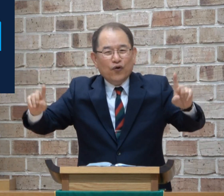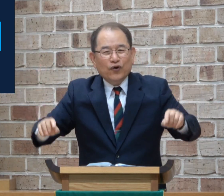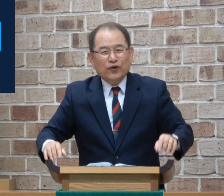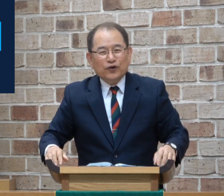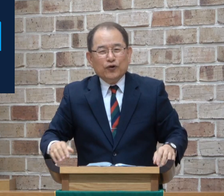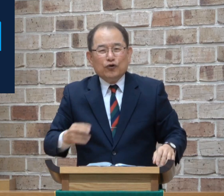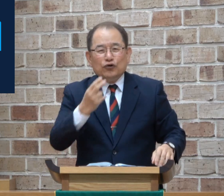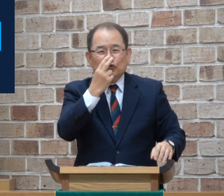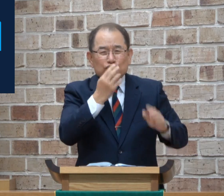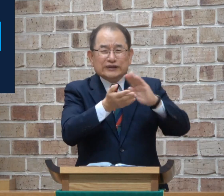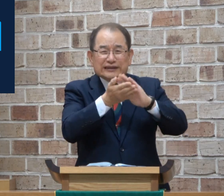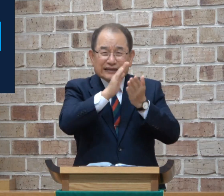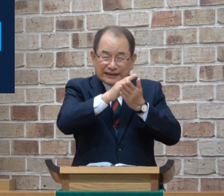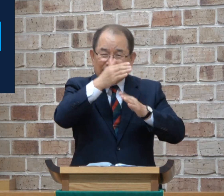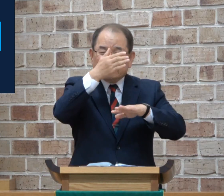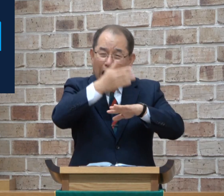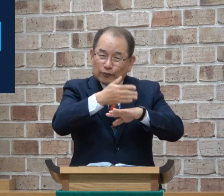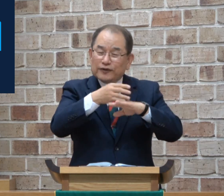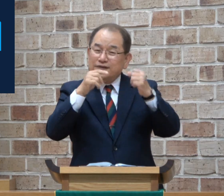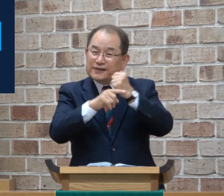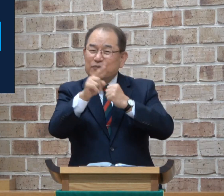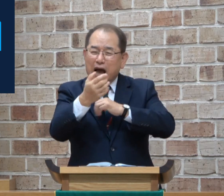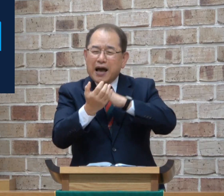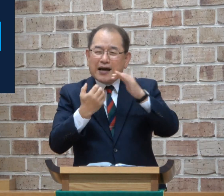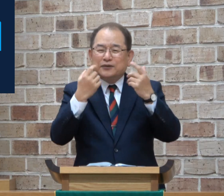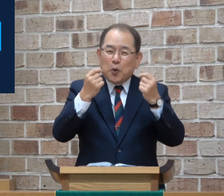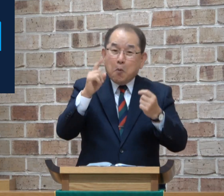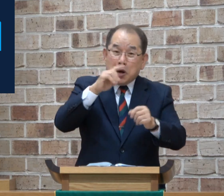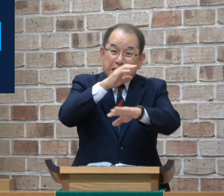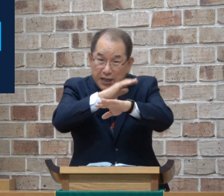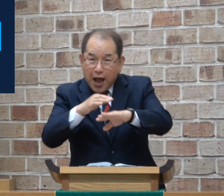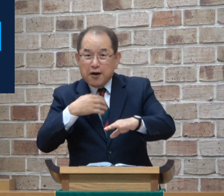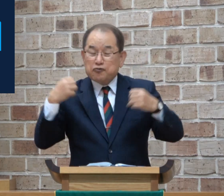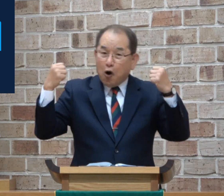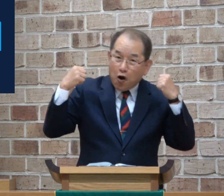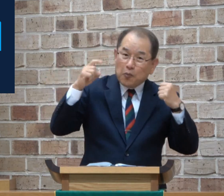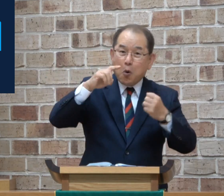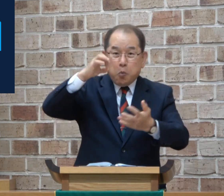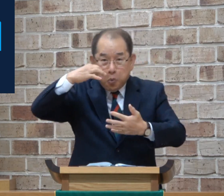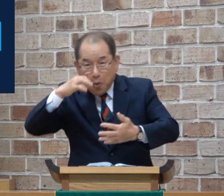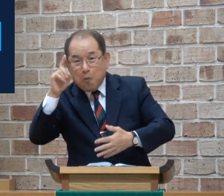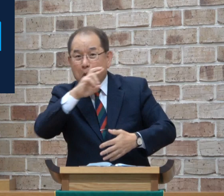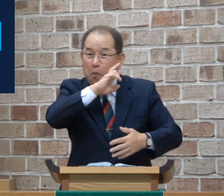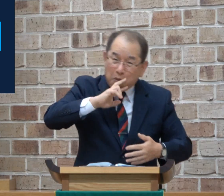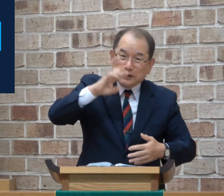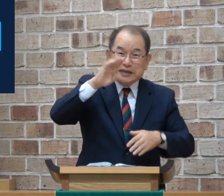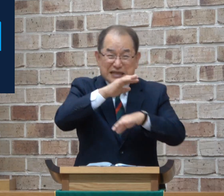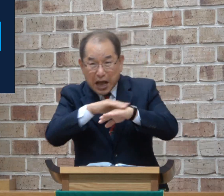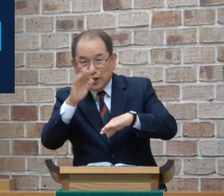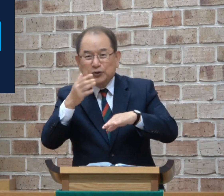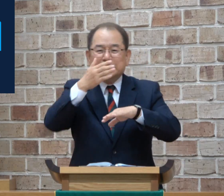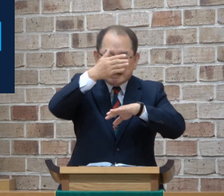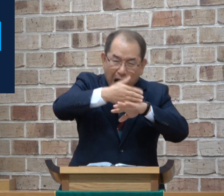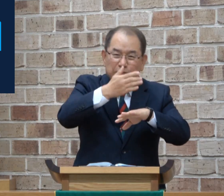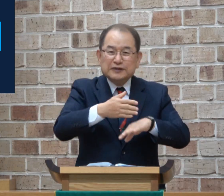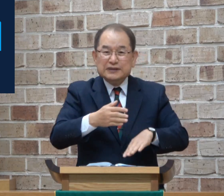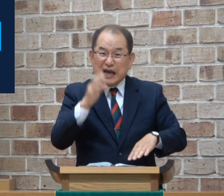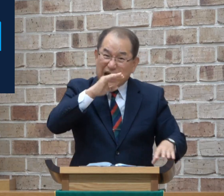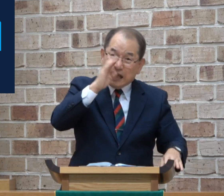유치한 감사라고 표현한 것은 내가 잘 살고 건강하고 그런 모든 것들에 대해서 감사하고